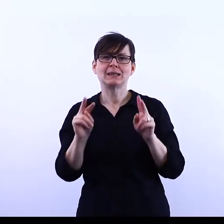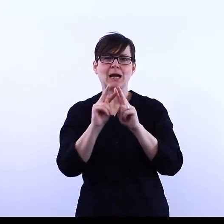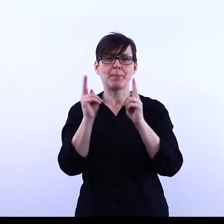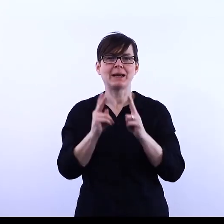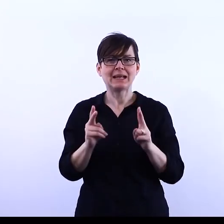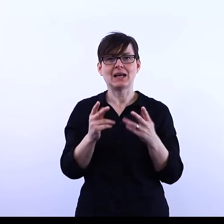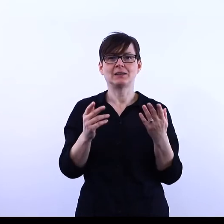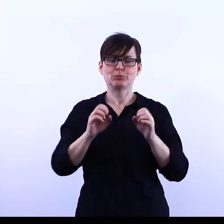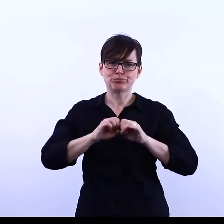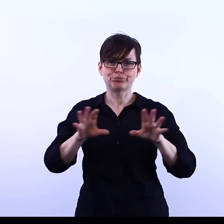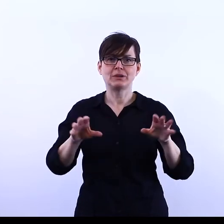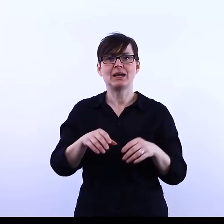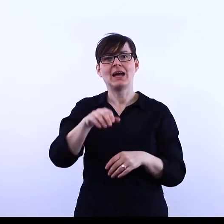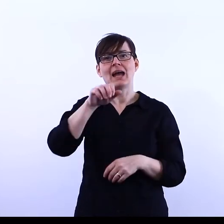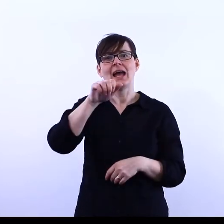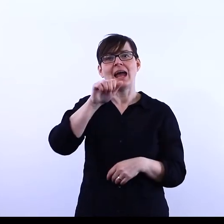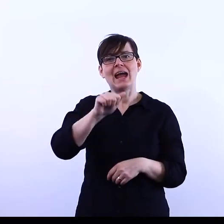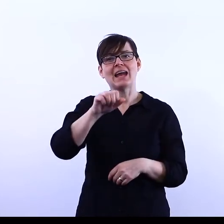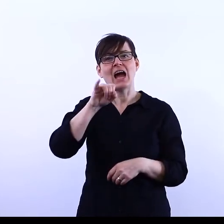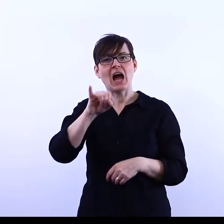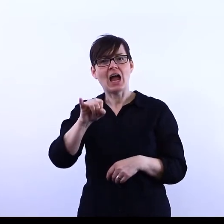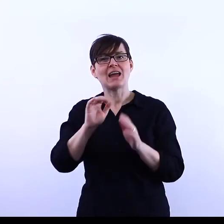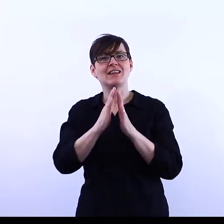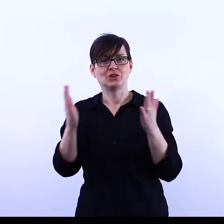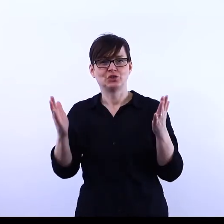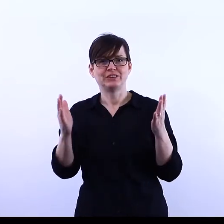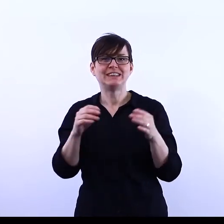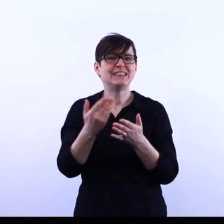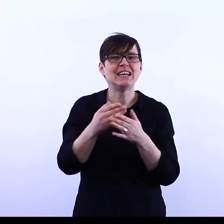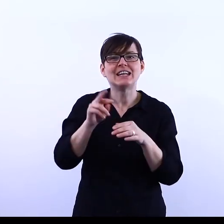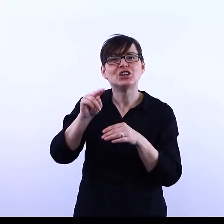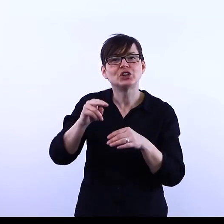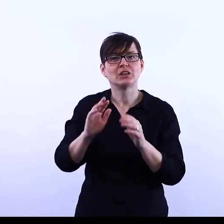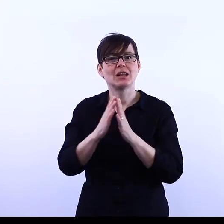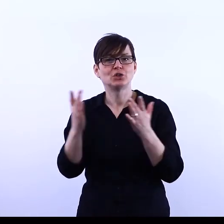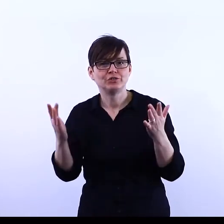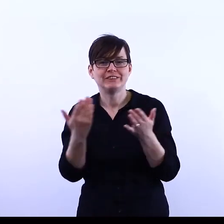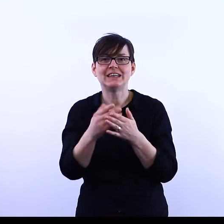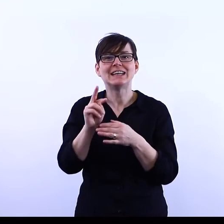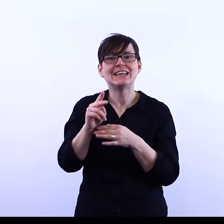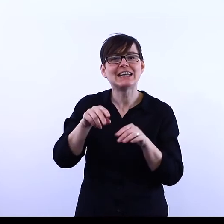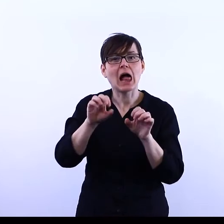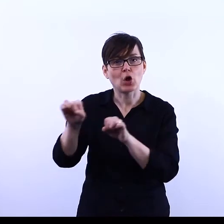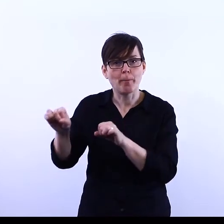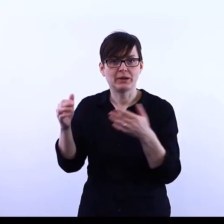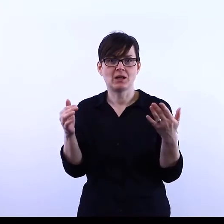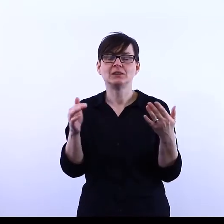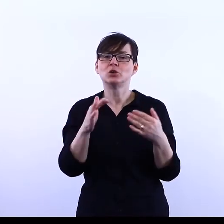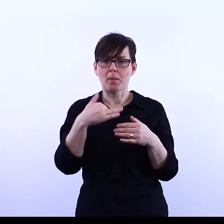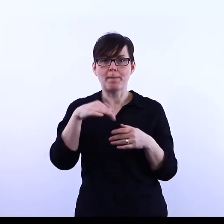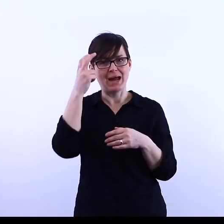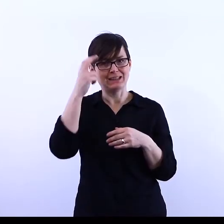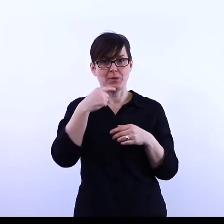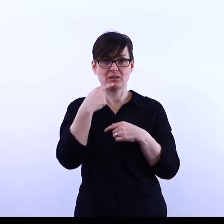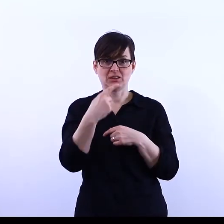Literacy, also so wie Digital Literacy, Digitalkompetenz, gibt es jetzt immer mehr Expertinnen und Experten, die sagen, wir